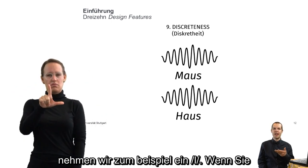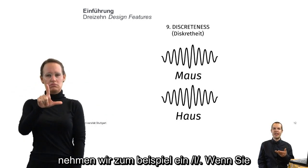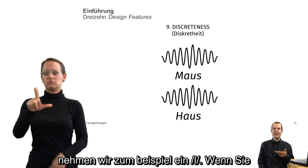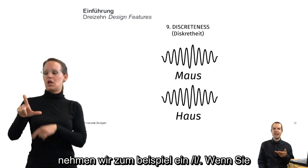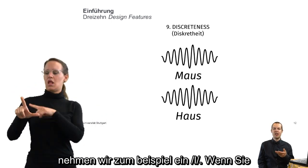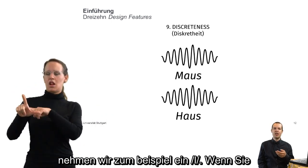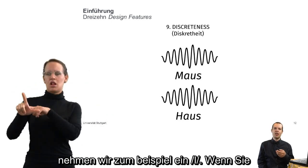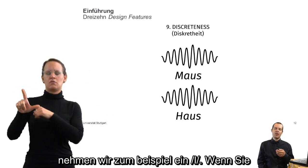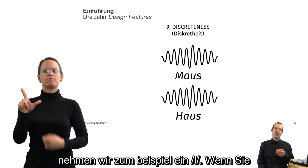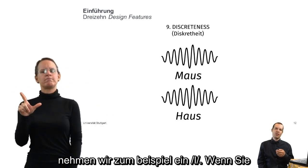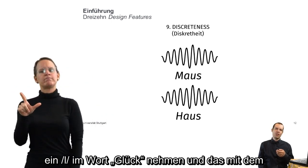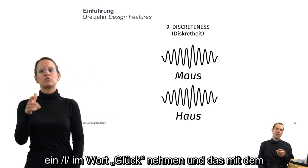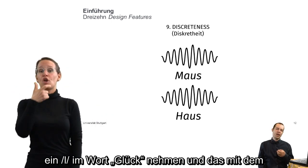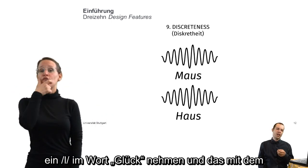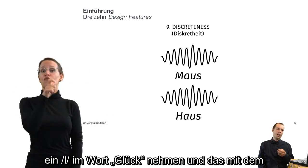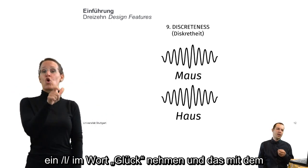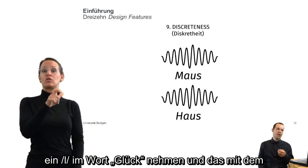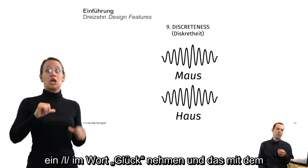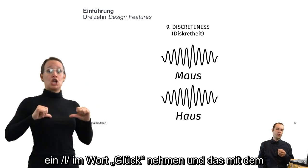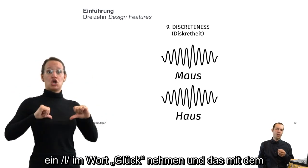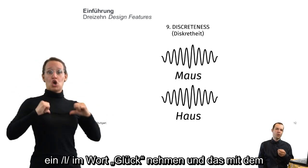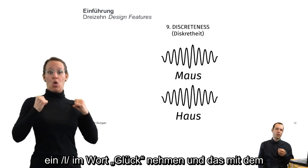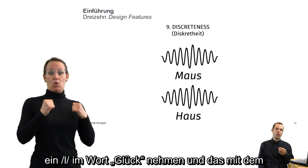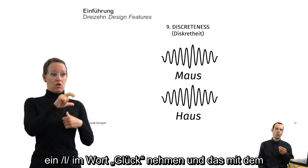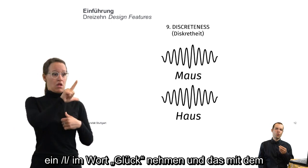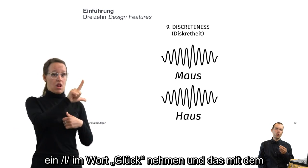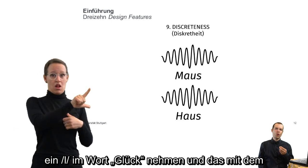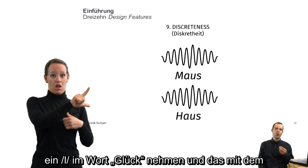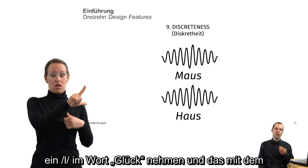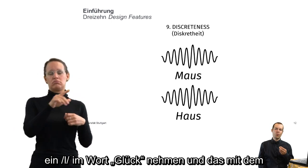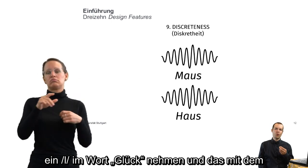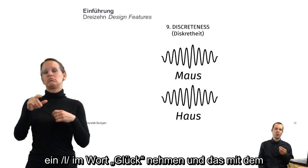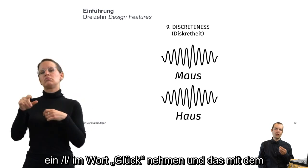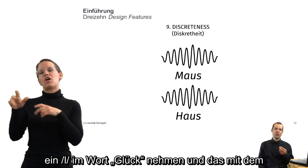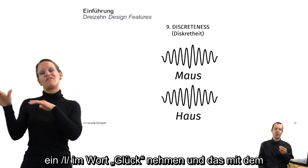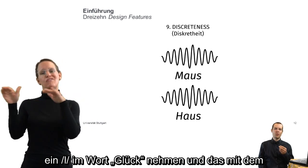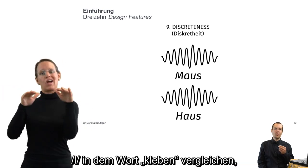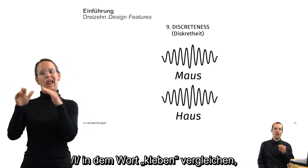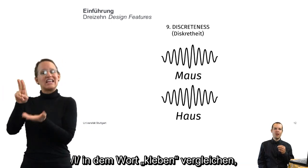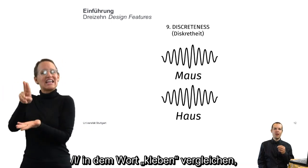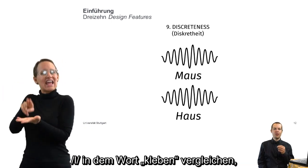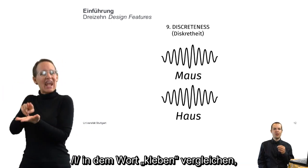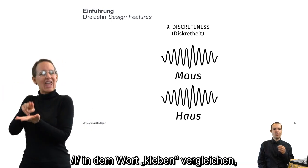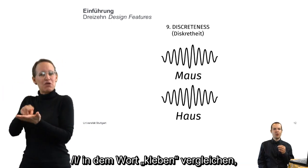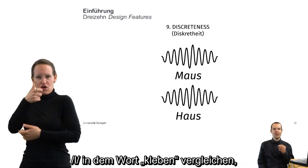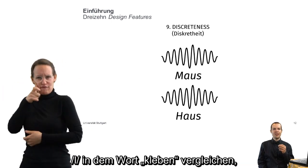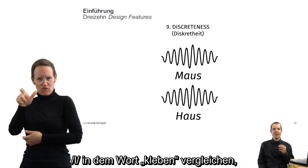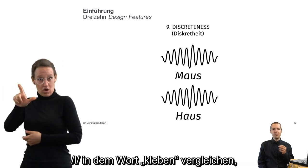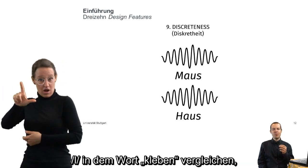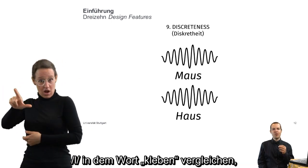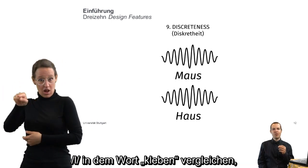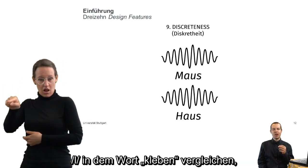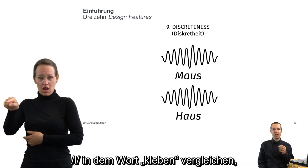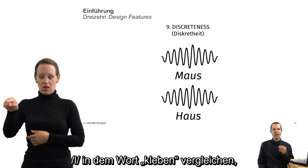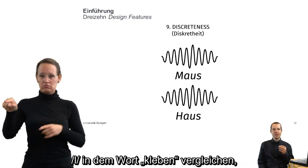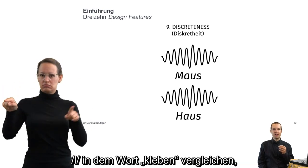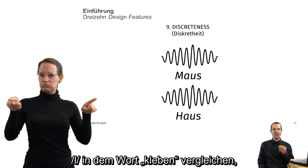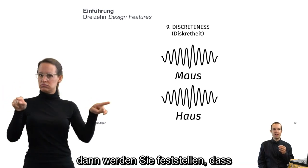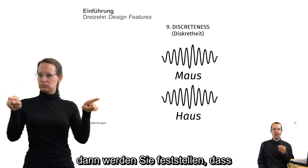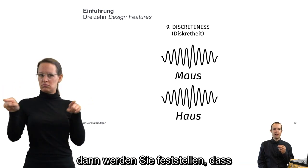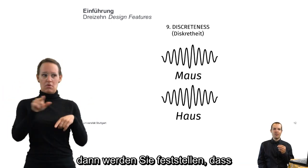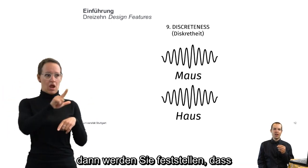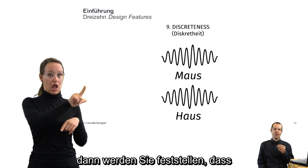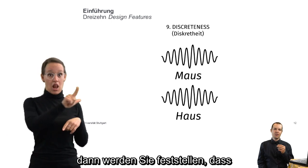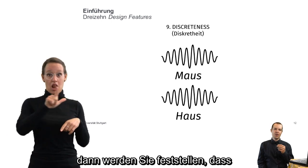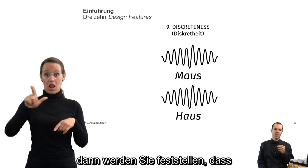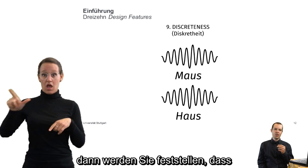Beispiel ein L. Wenn sie ein L im Wort Glück nehmen und das mit dem L in dem Wort Kleben vergleichen,